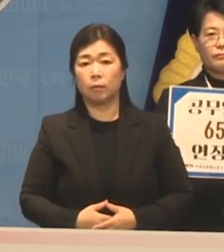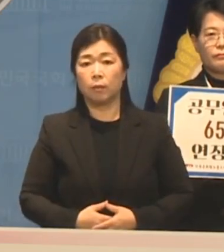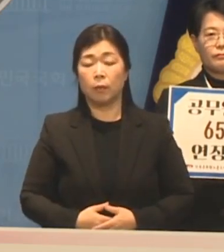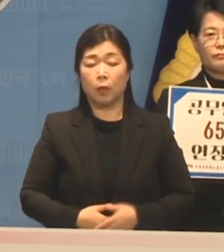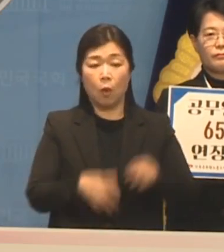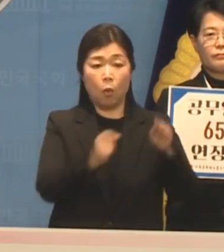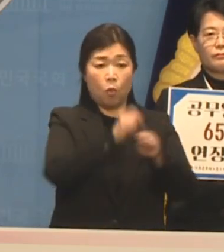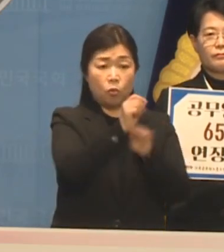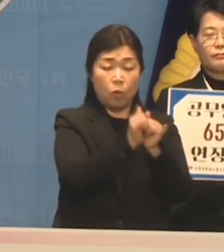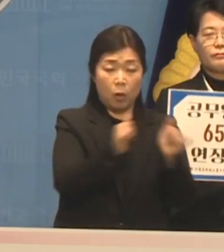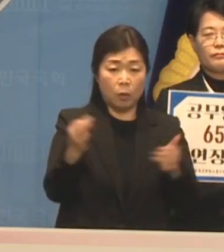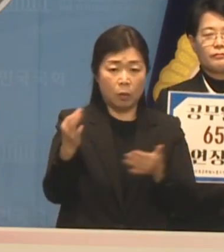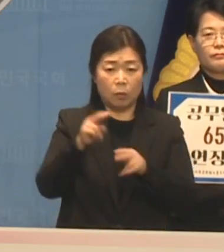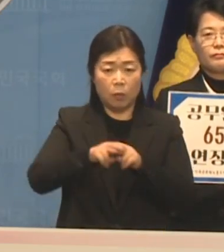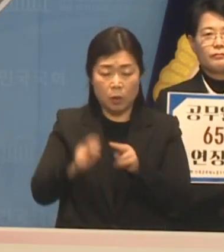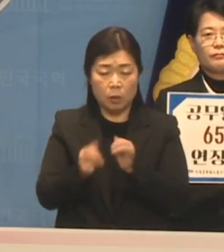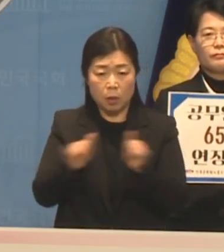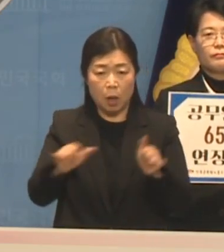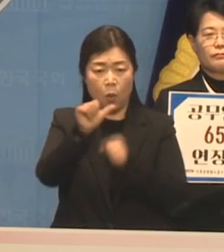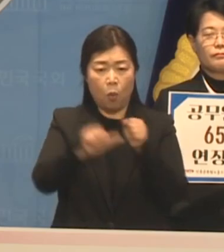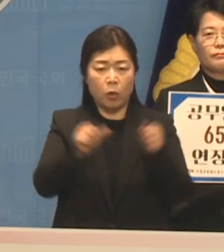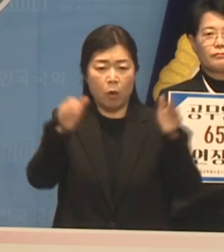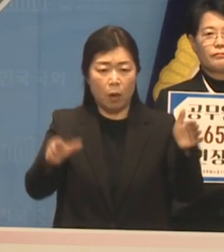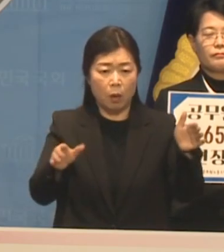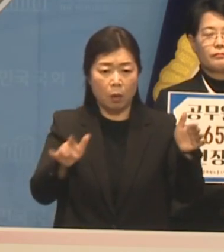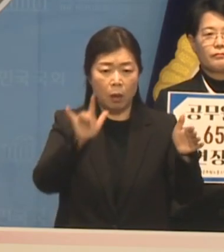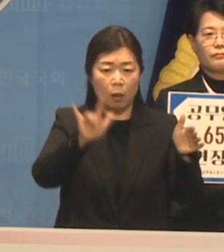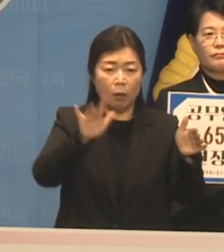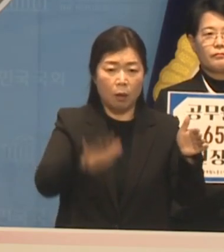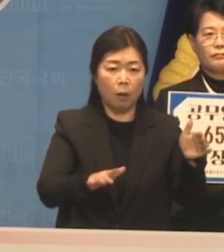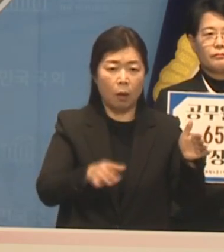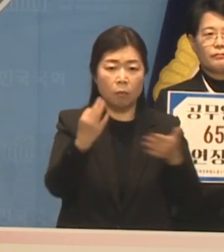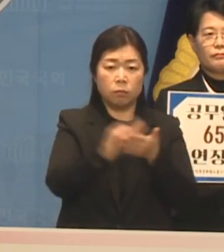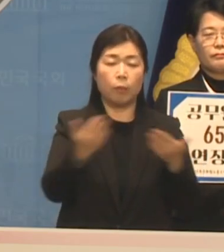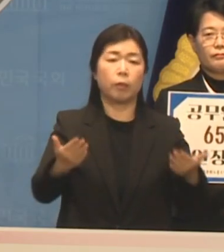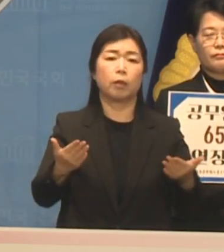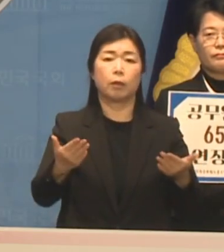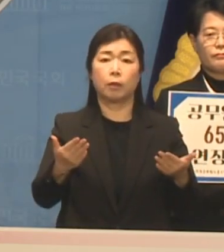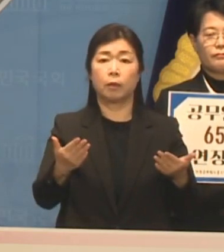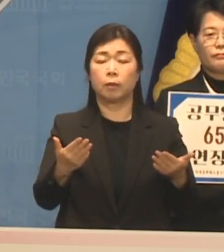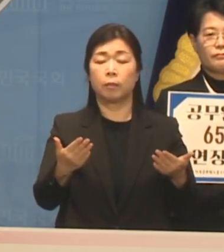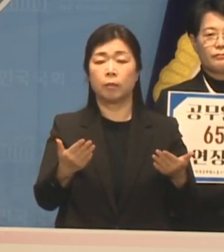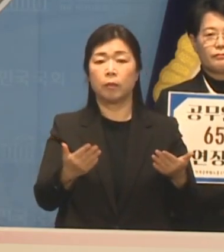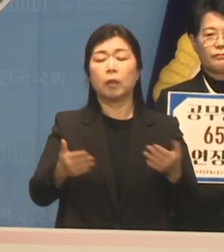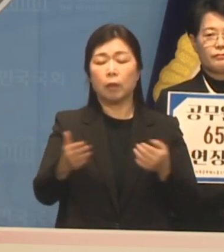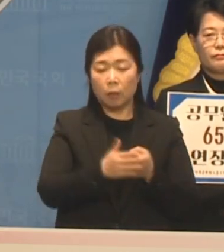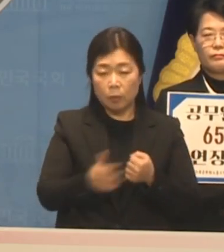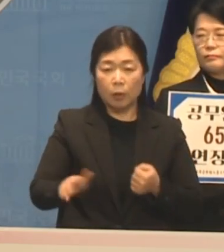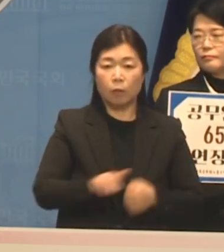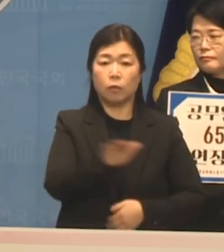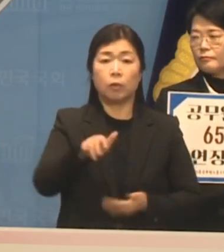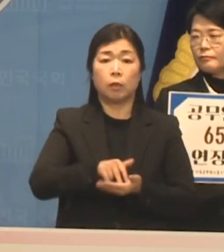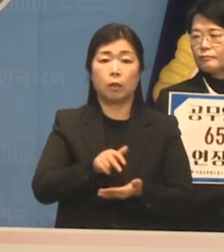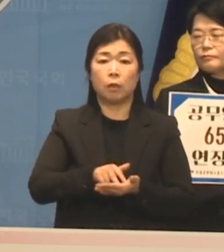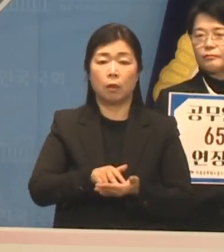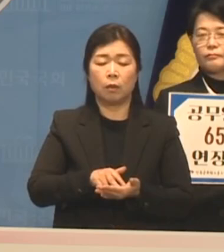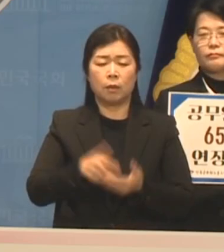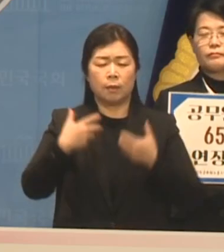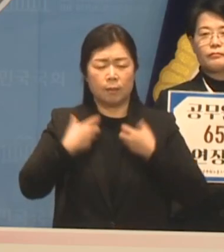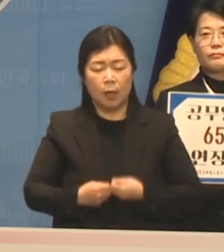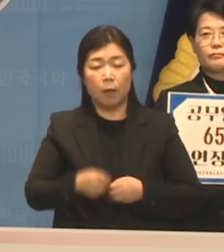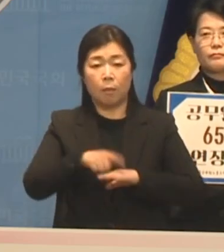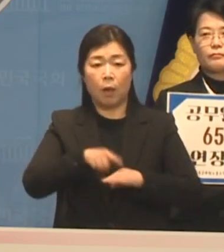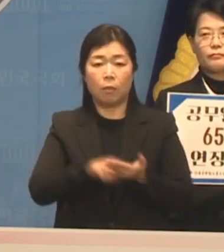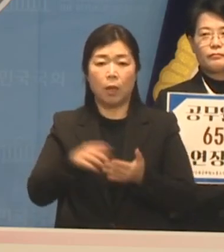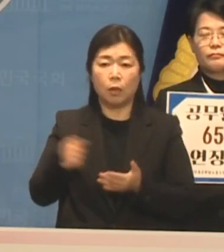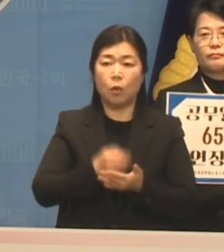대부분이 5년간 소득 공백이 발생하게 된다. 전국 공무원 노동조합과 대한민국 공무원 노동조합 총연맹은 참담한 마음으로